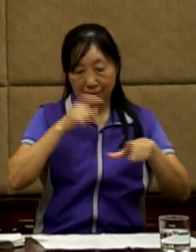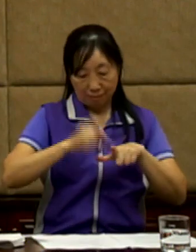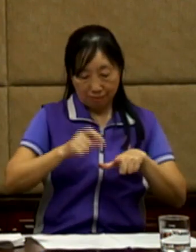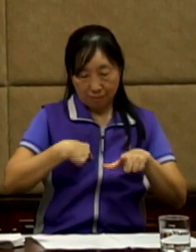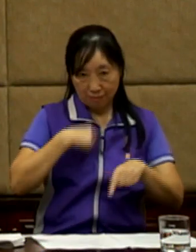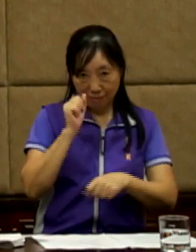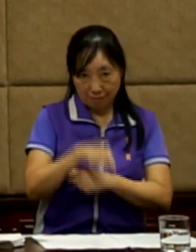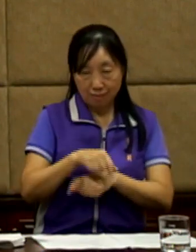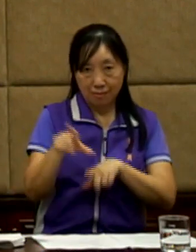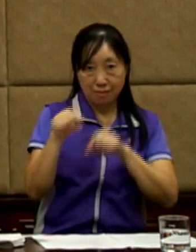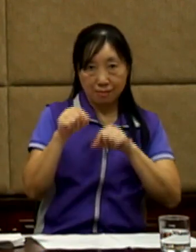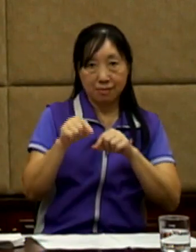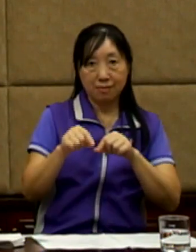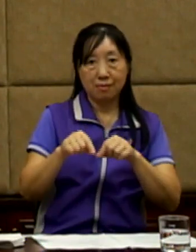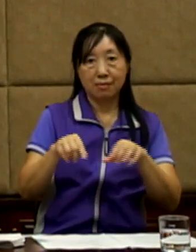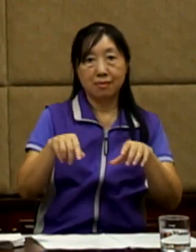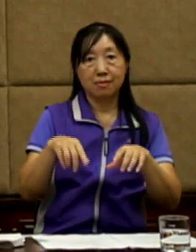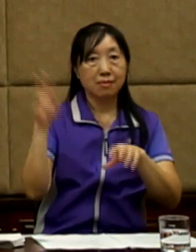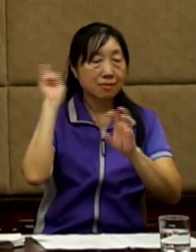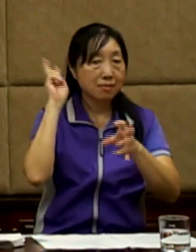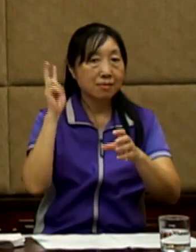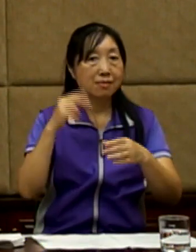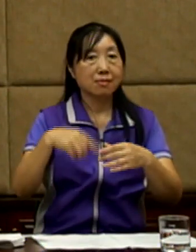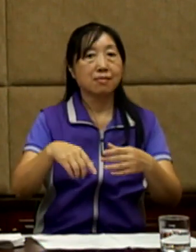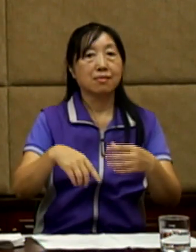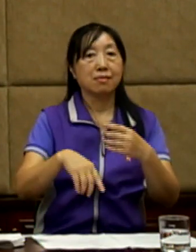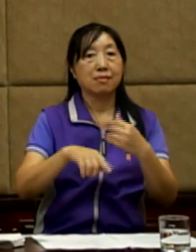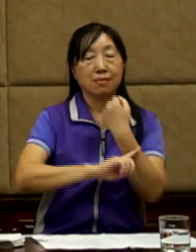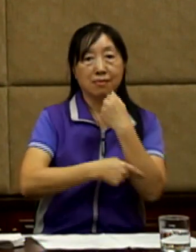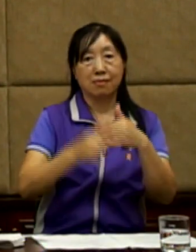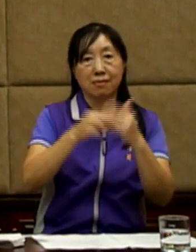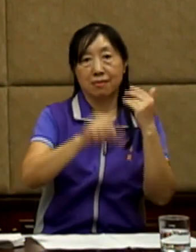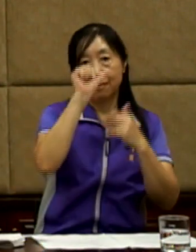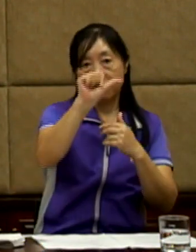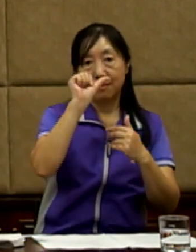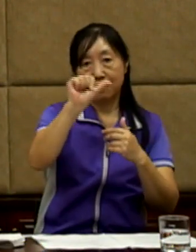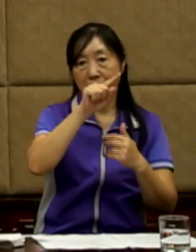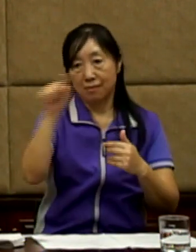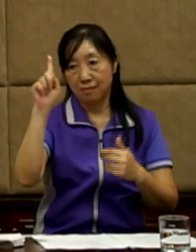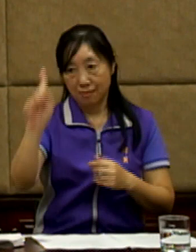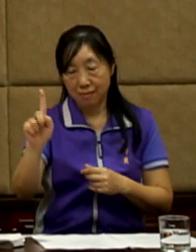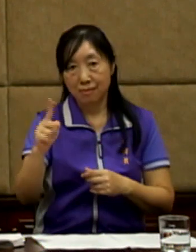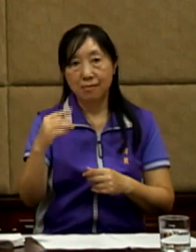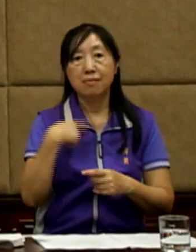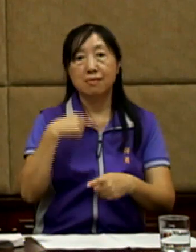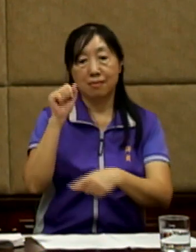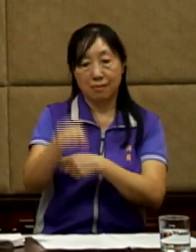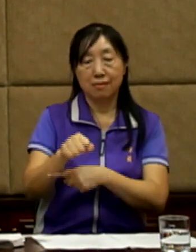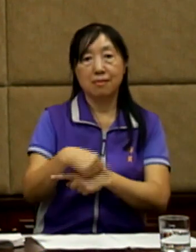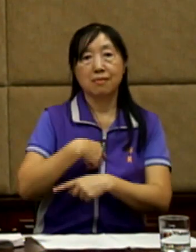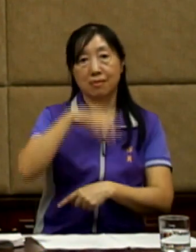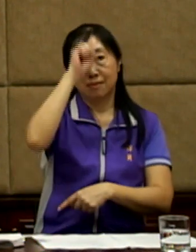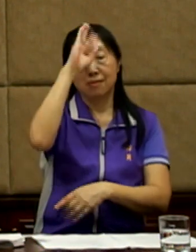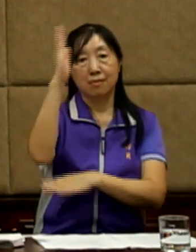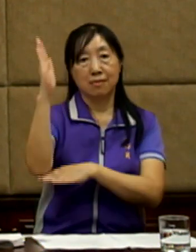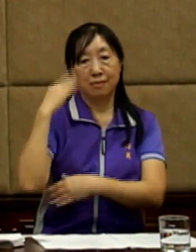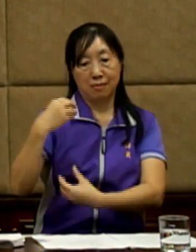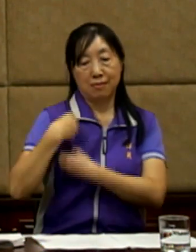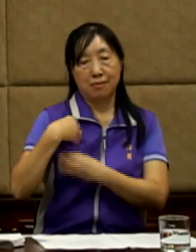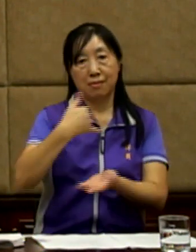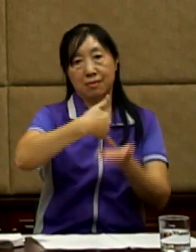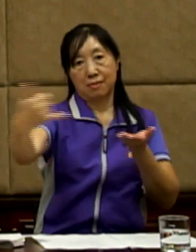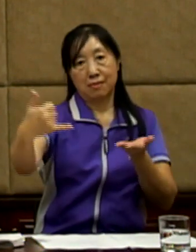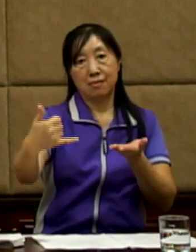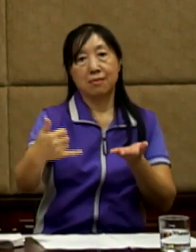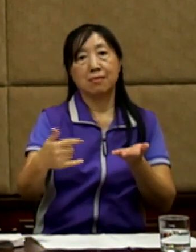诺遵守广播电视法第5条及第5条之一的规定，确实落实党政军退出媒体的要